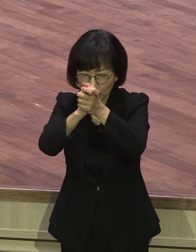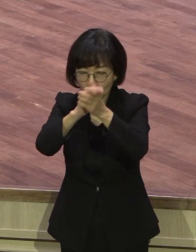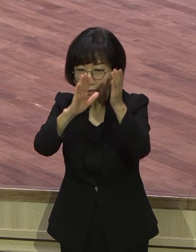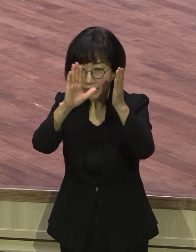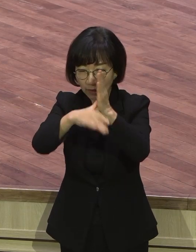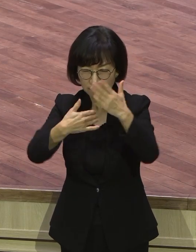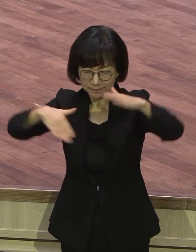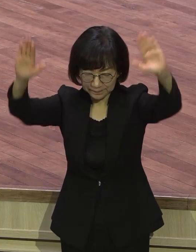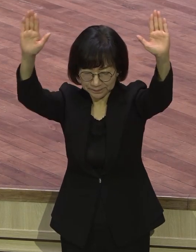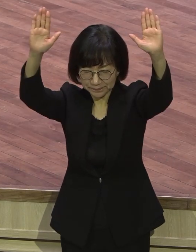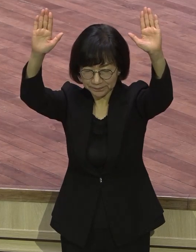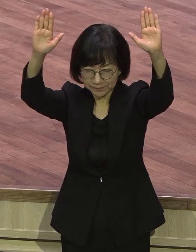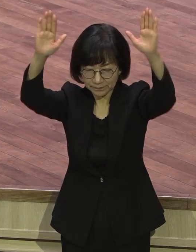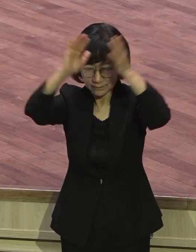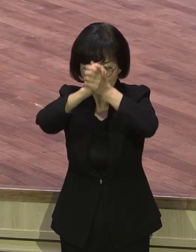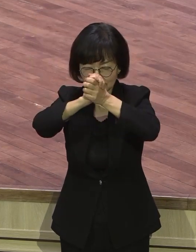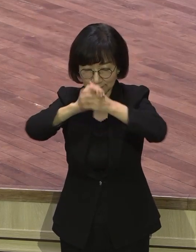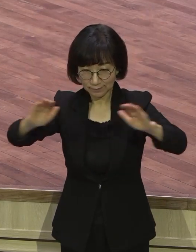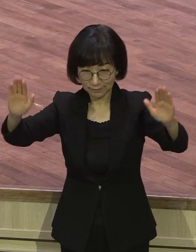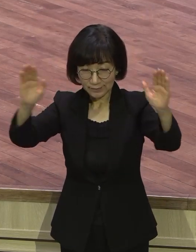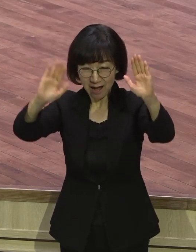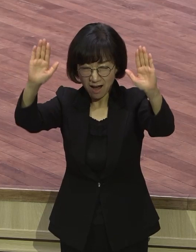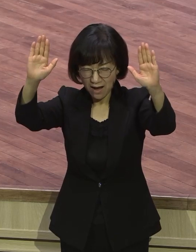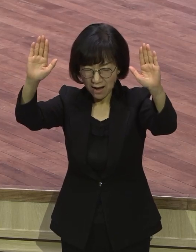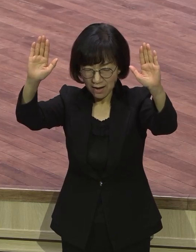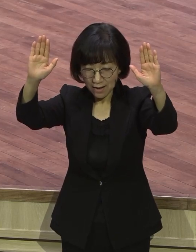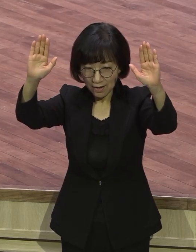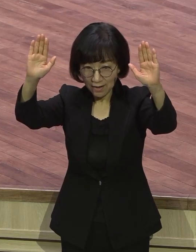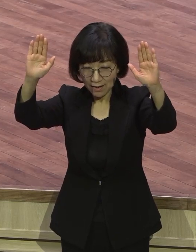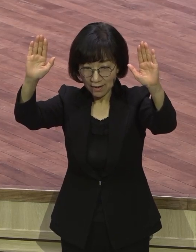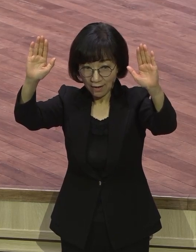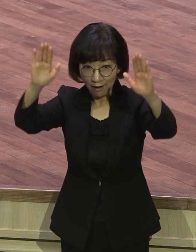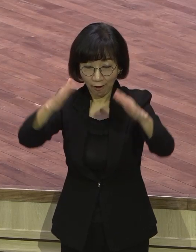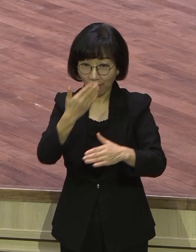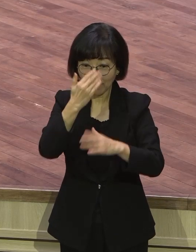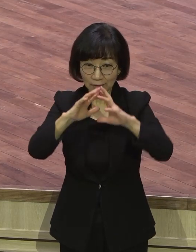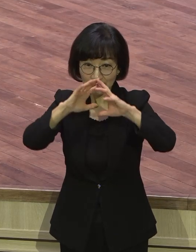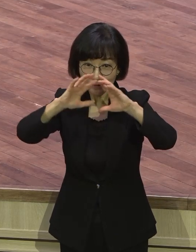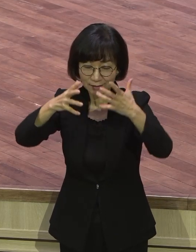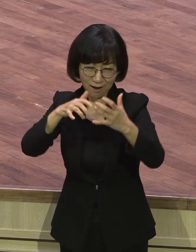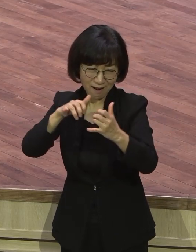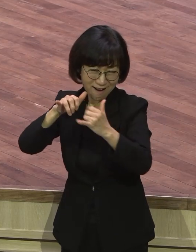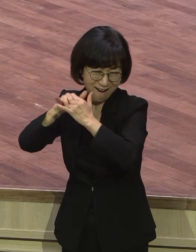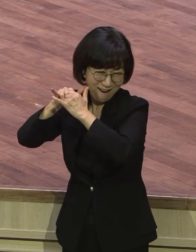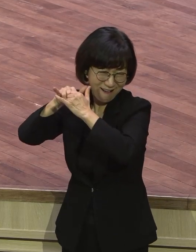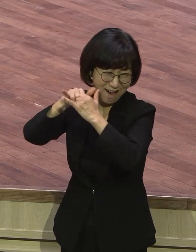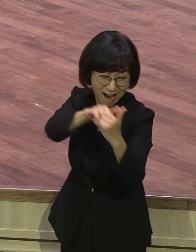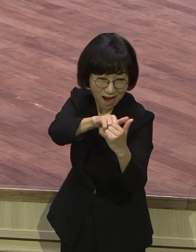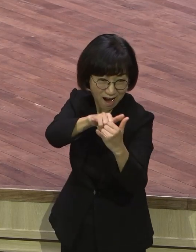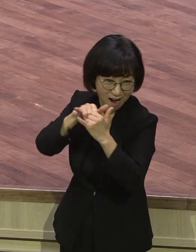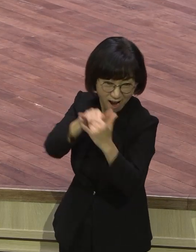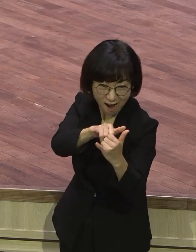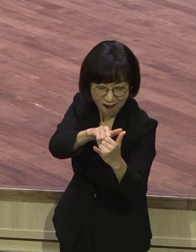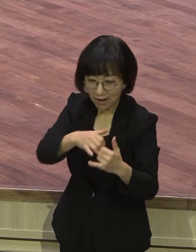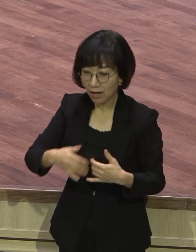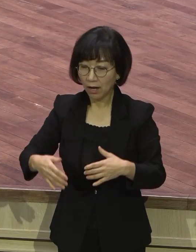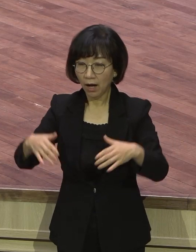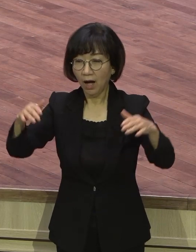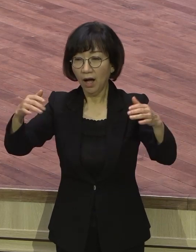모세가 손을 들면 이스라엘을 이기고 손이 아프지 않고 내려오면 아멜렉 이기는 겁니다.